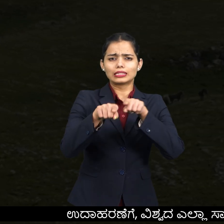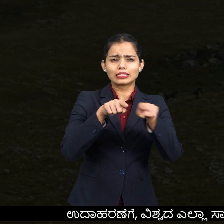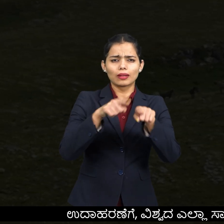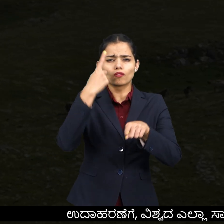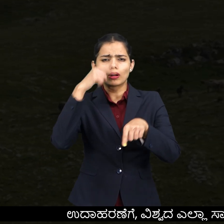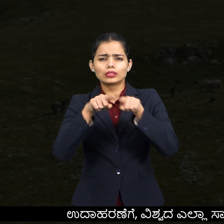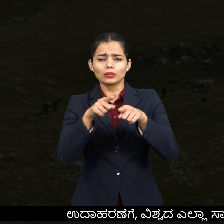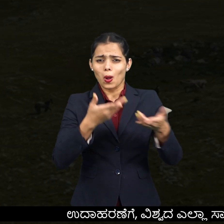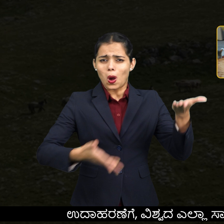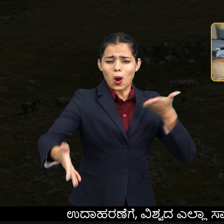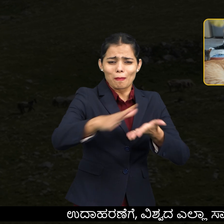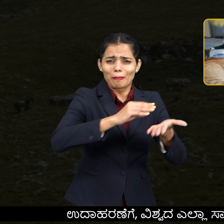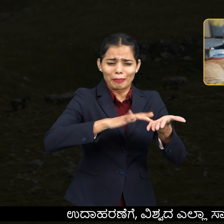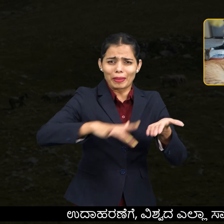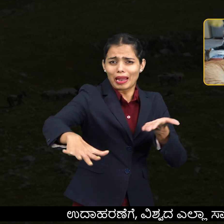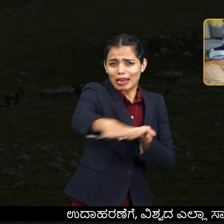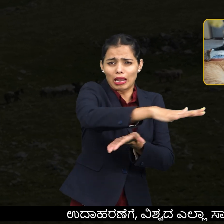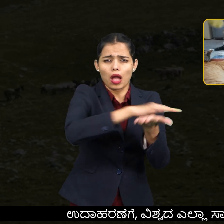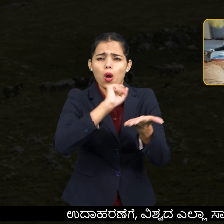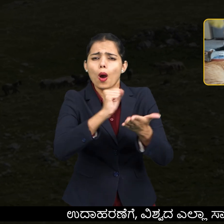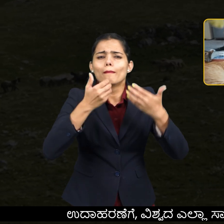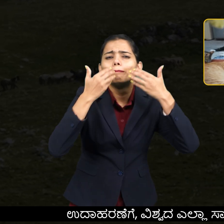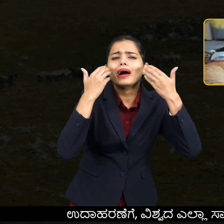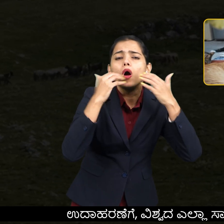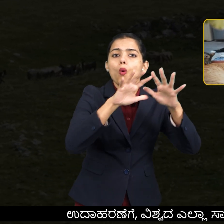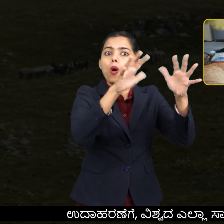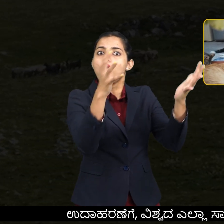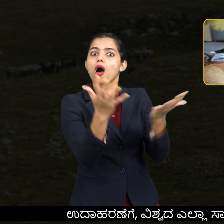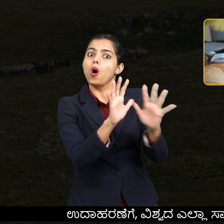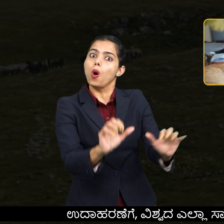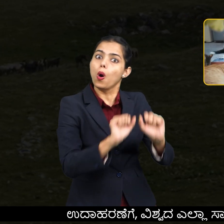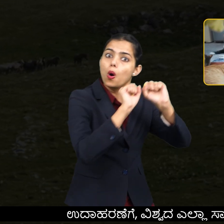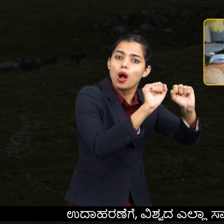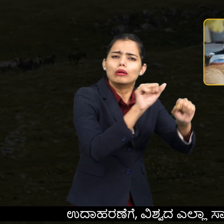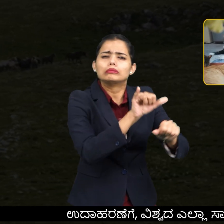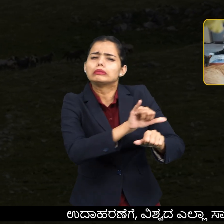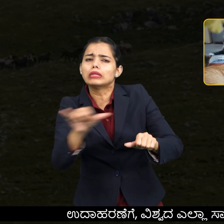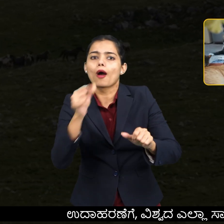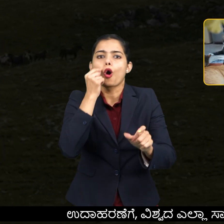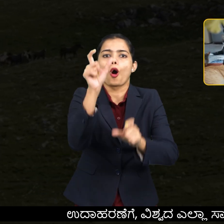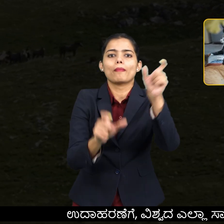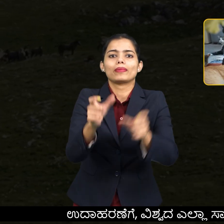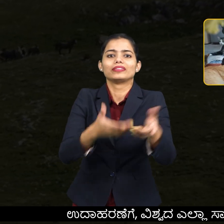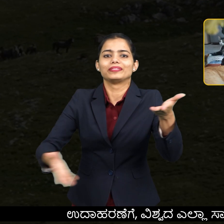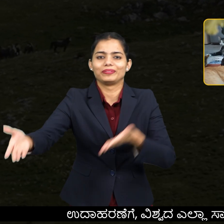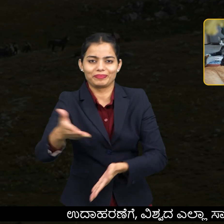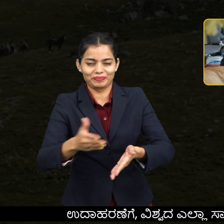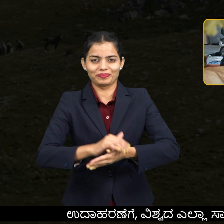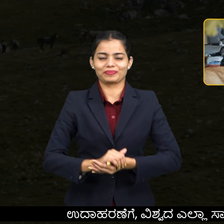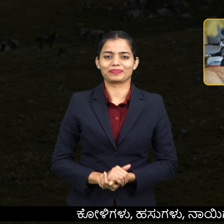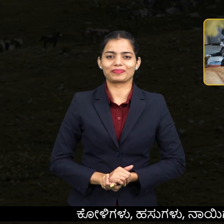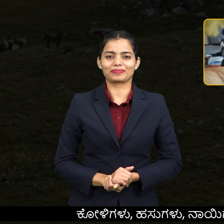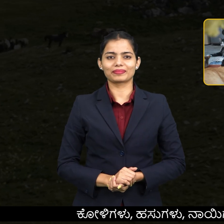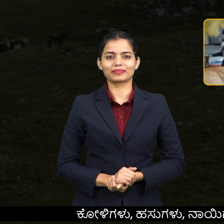ದೃಶ್ಯ 12. ಉದಾಹರಣೆಗೆ, ವಿಶ್ವದ ಎಲ್ಲಾ ಸಾಕು ಬೆಕ್ಕುಗಳು ಒಂದೇ ಜಾತಿಗೆ